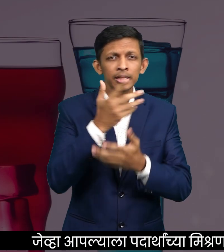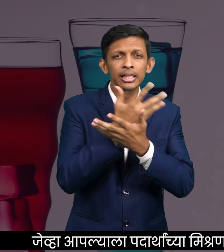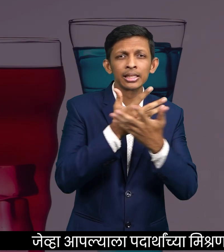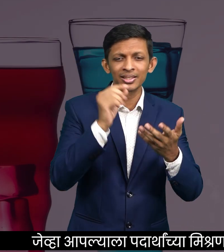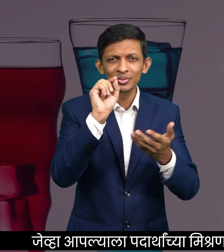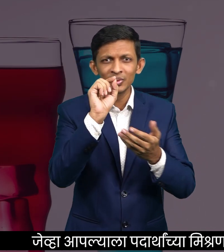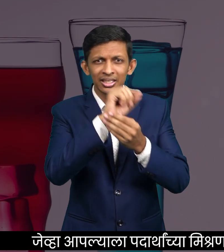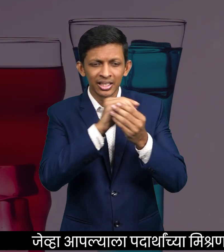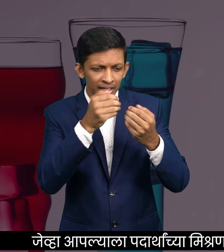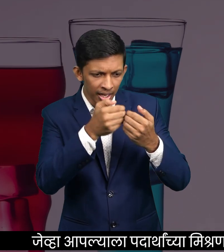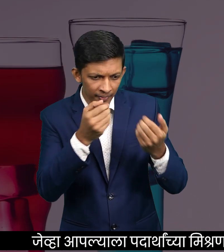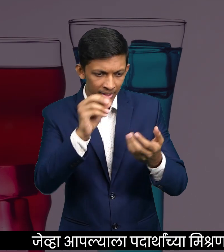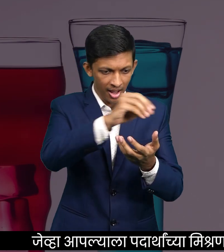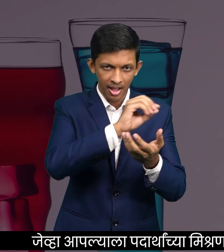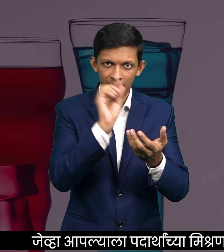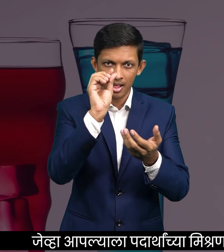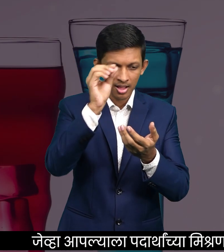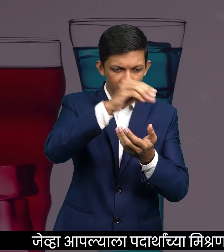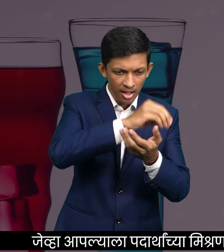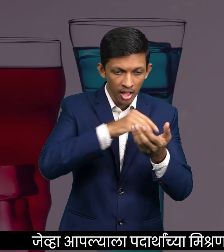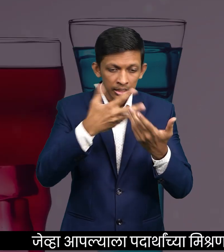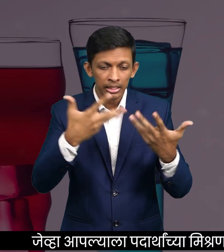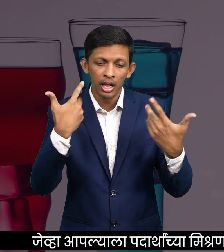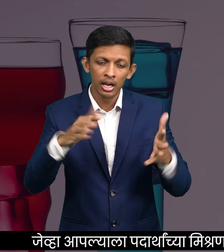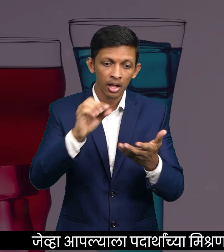एखादा पदार्थ वेगळा होताना दिसतो.